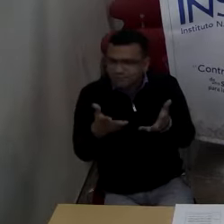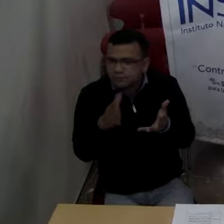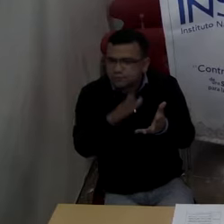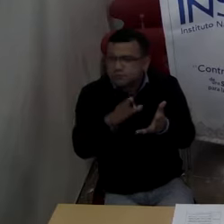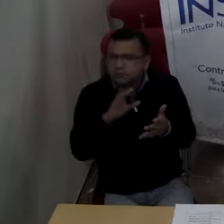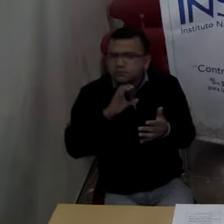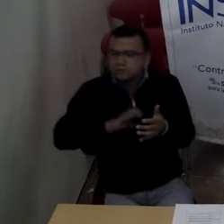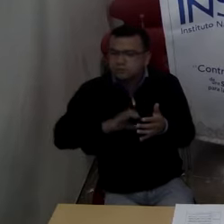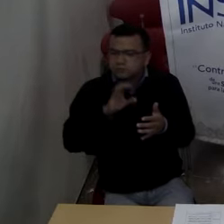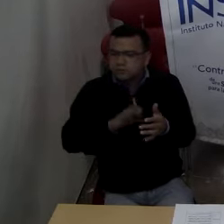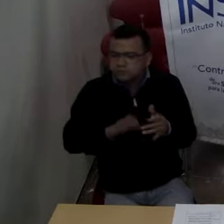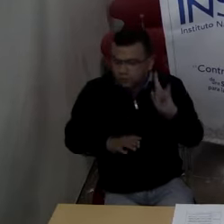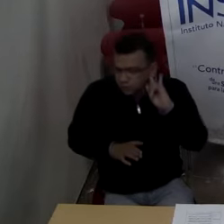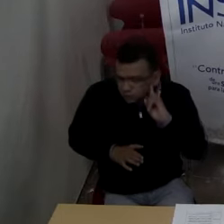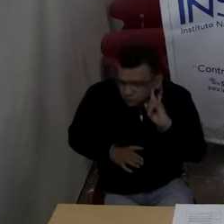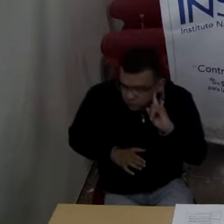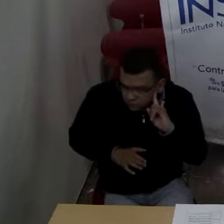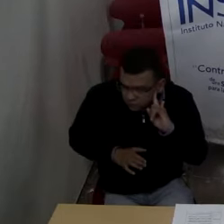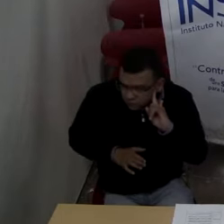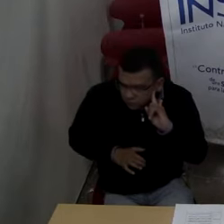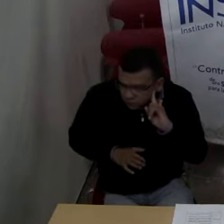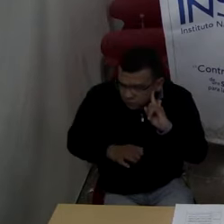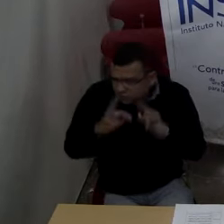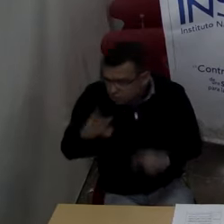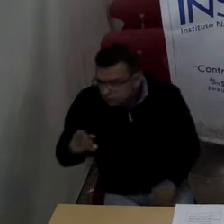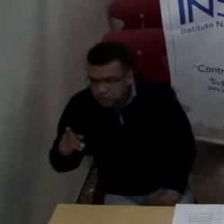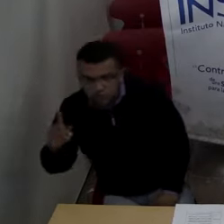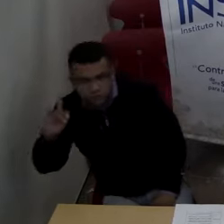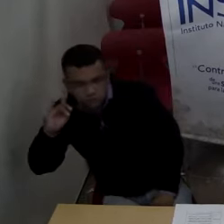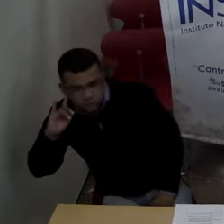ejemplo, la R